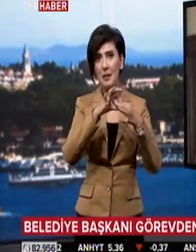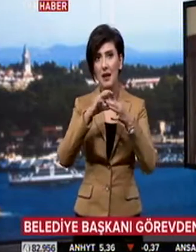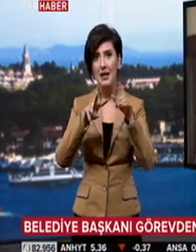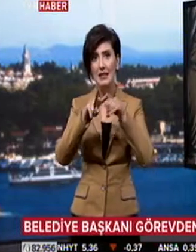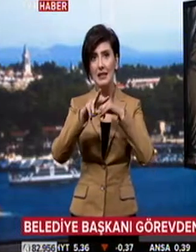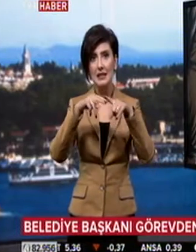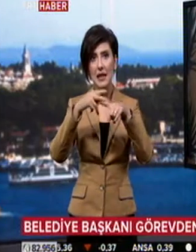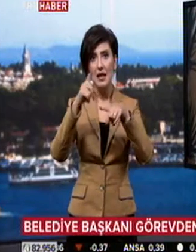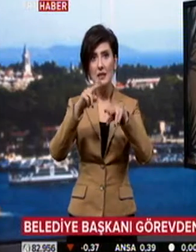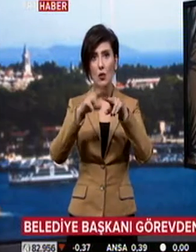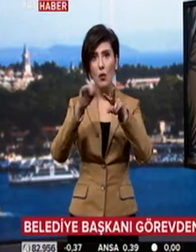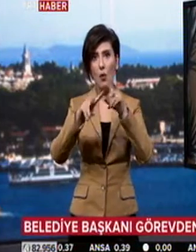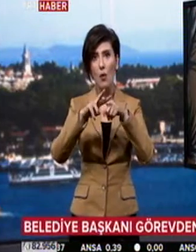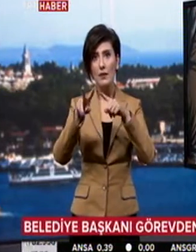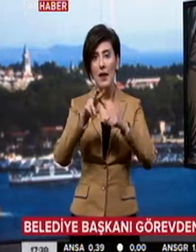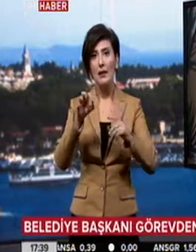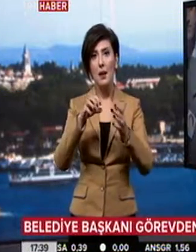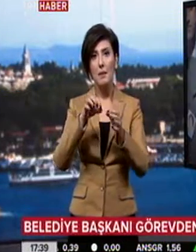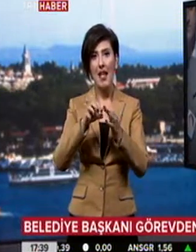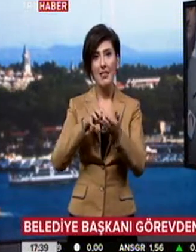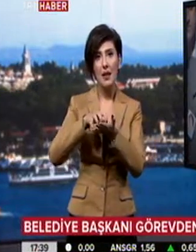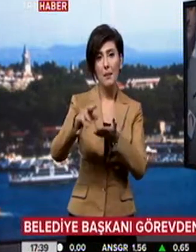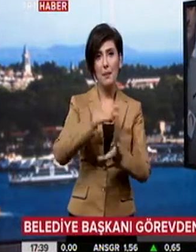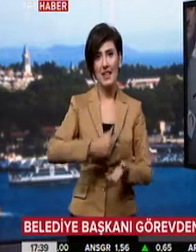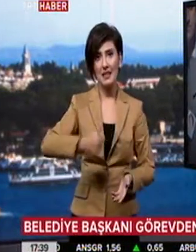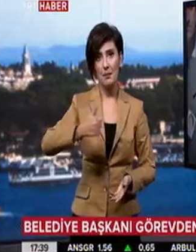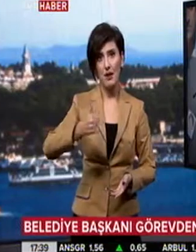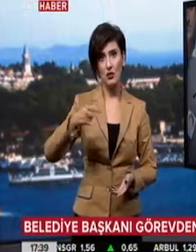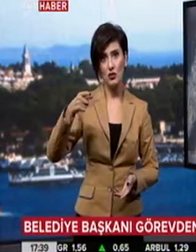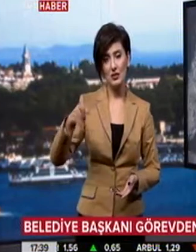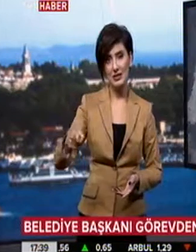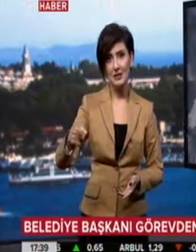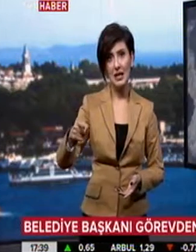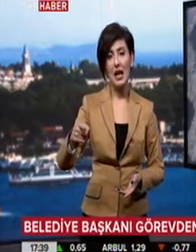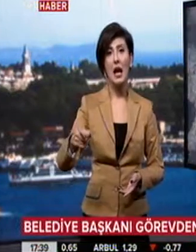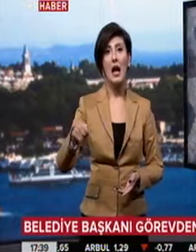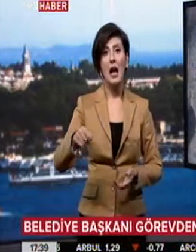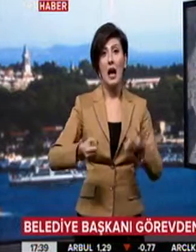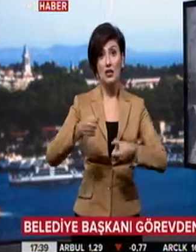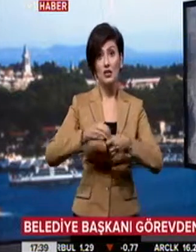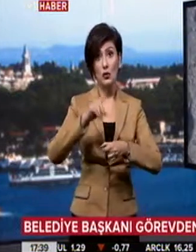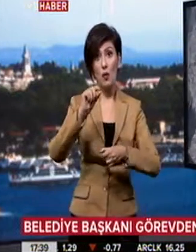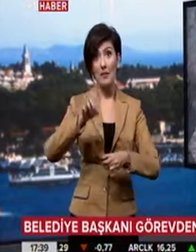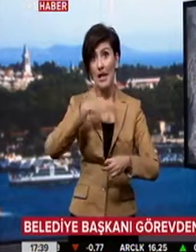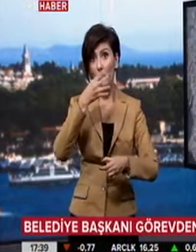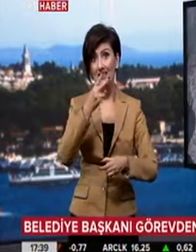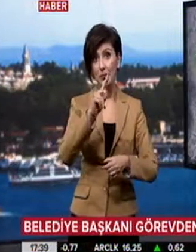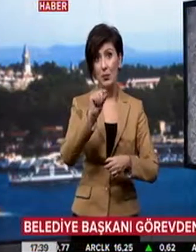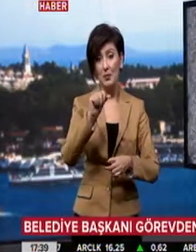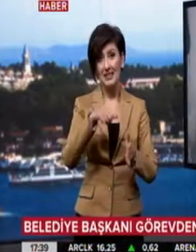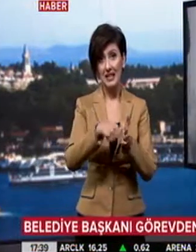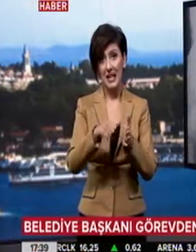bağlı Yazıkonak Belediye Başkanı Nurettin Aydın'ın aracında 11